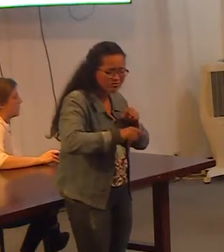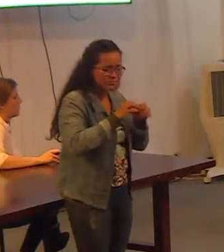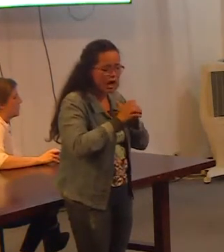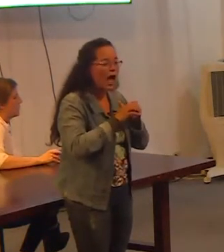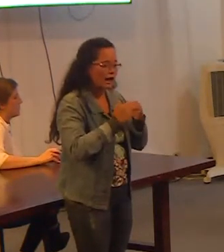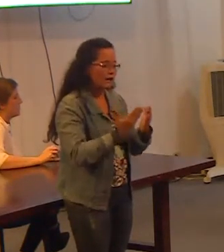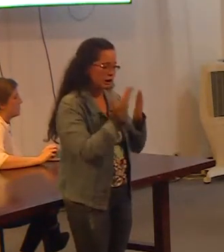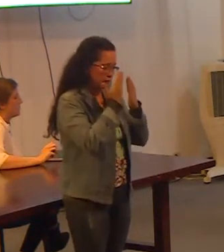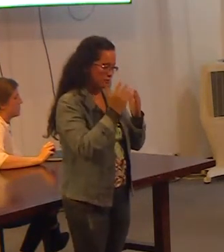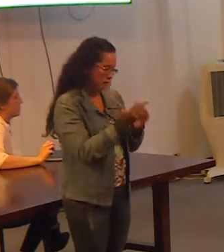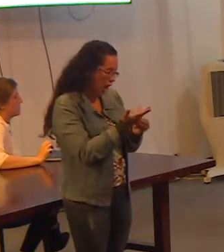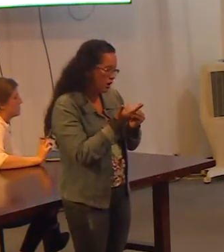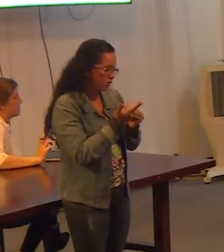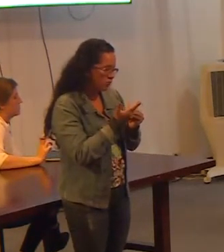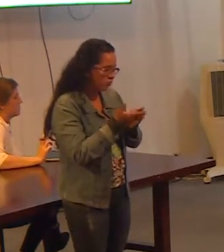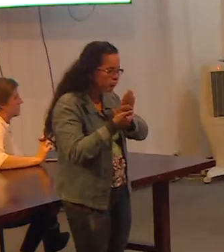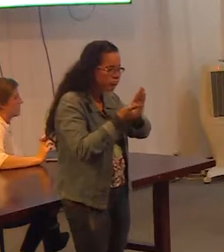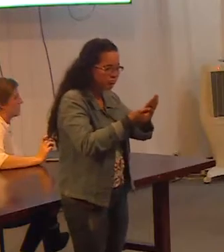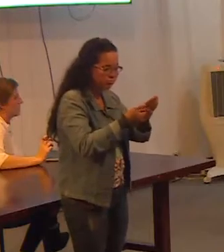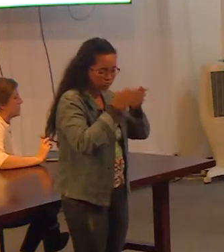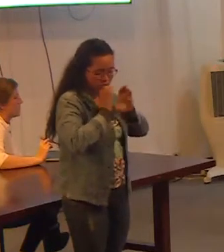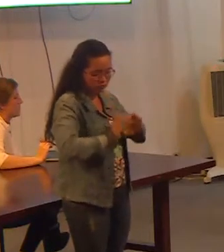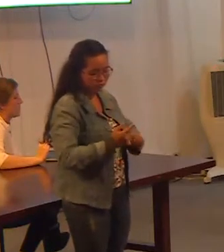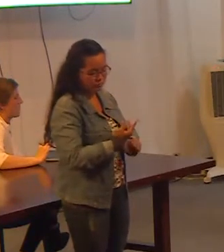podrían manifestar.